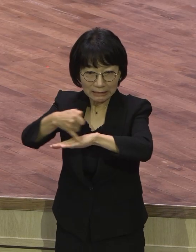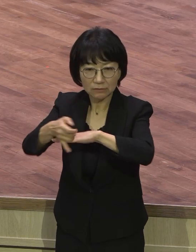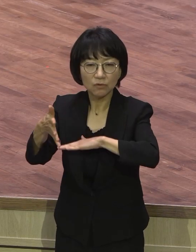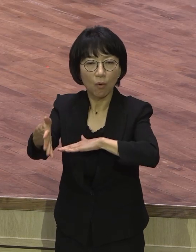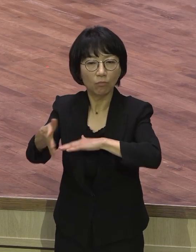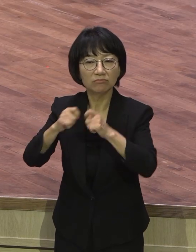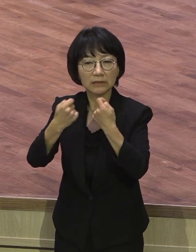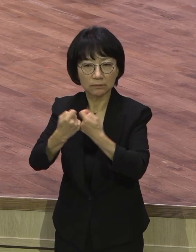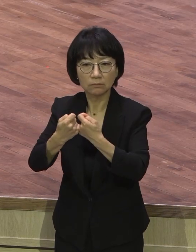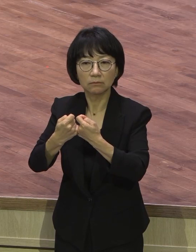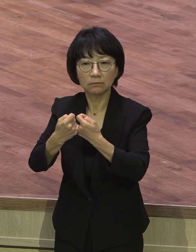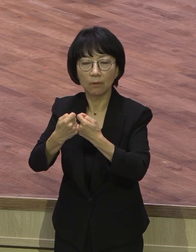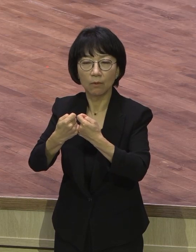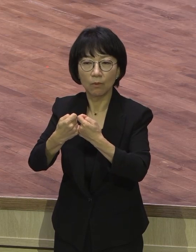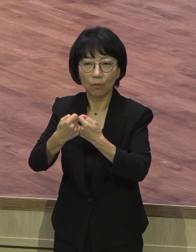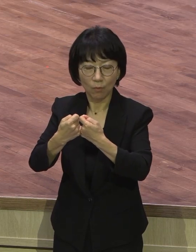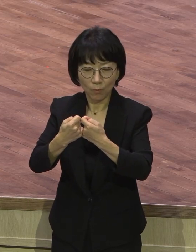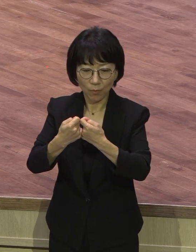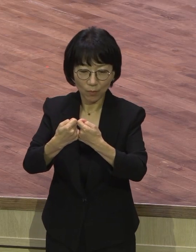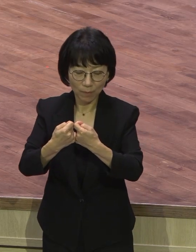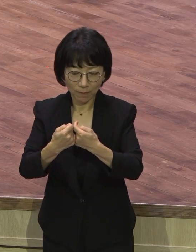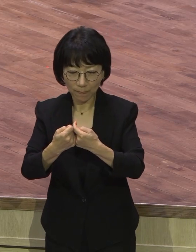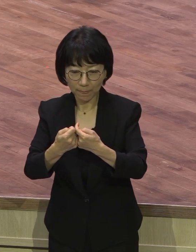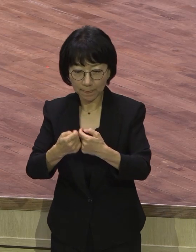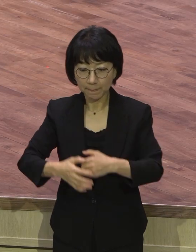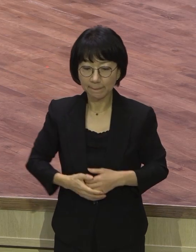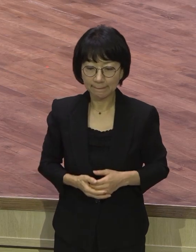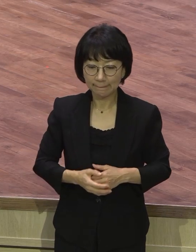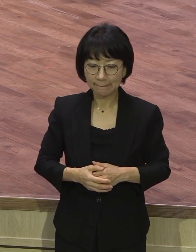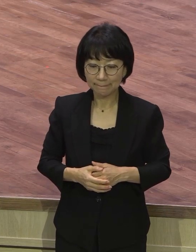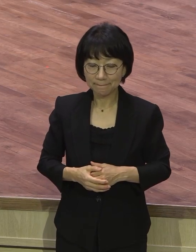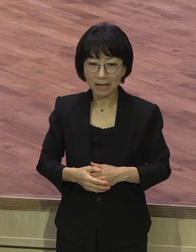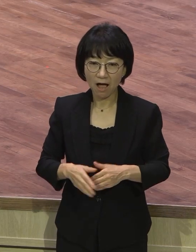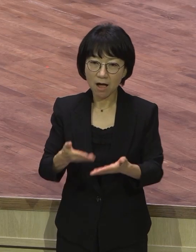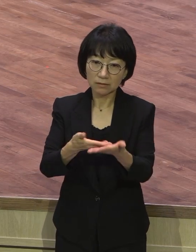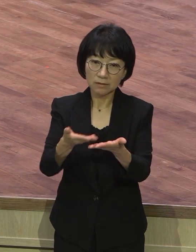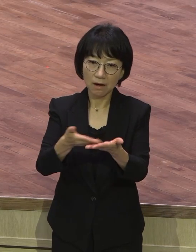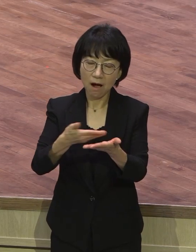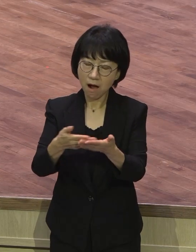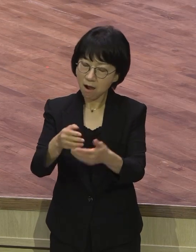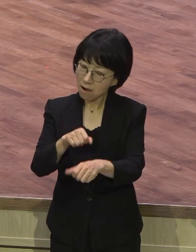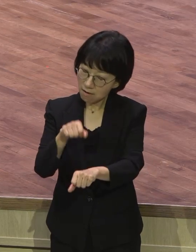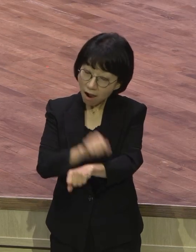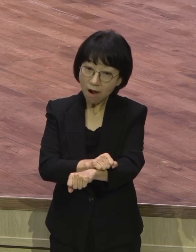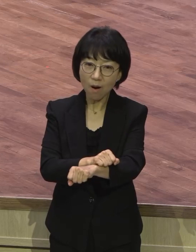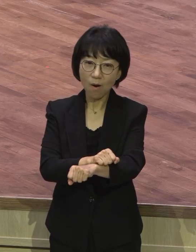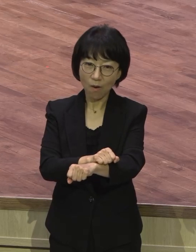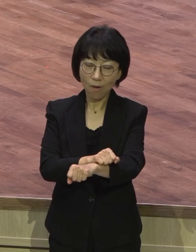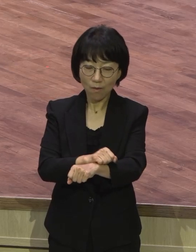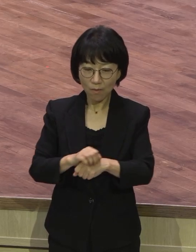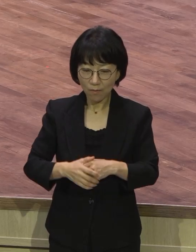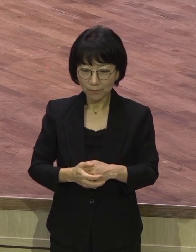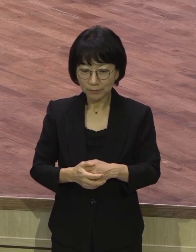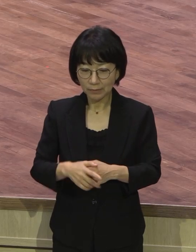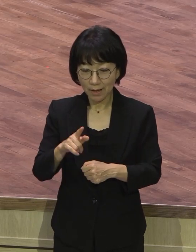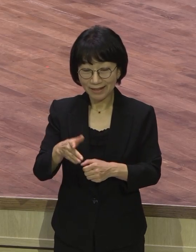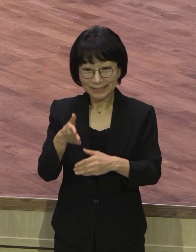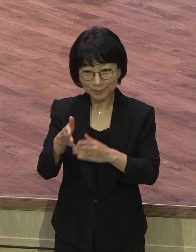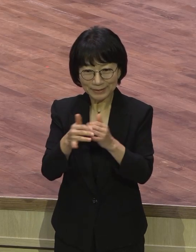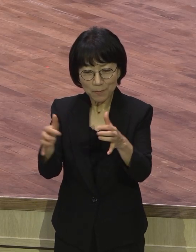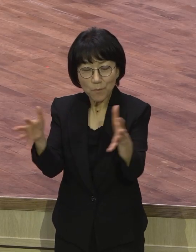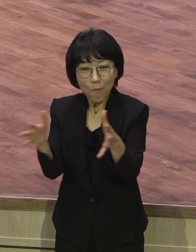다 완전히 그야말로 그림에 대해서는 전문가들이 그래서 전문가들이 모여서